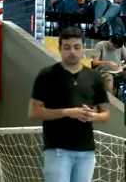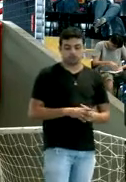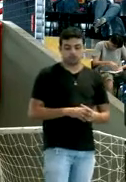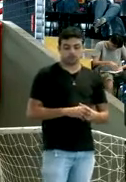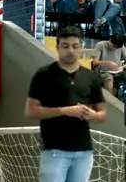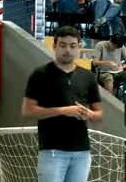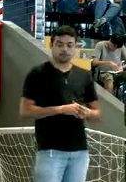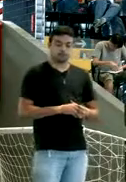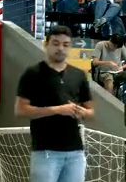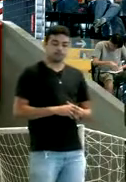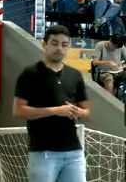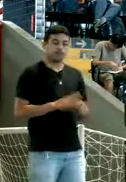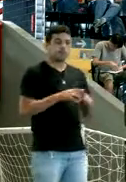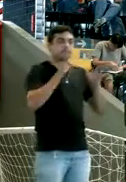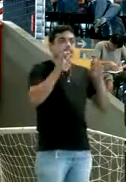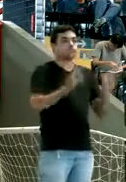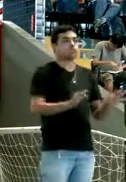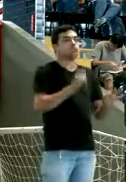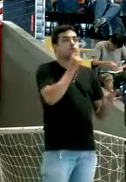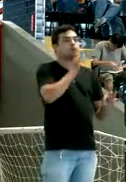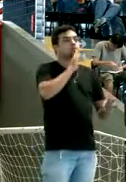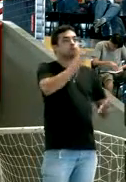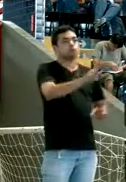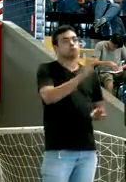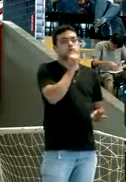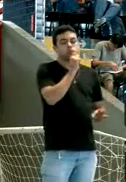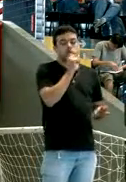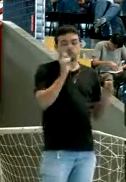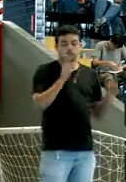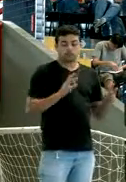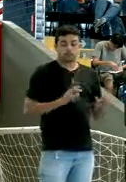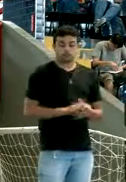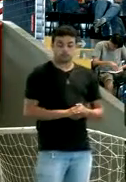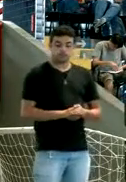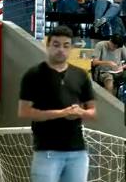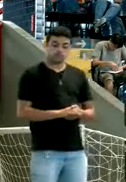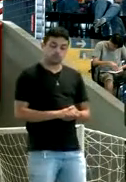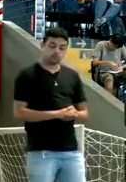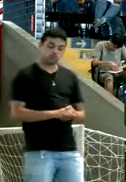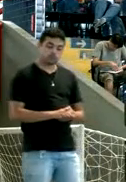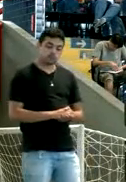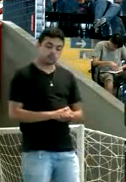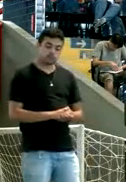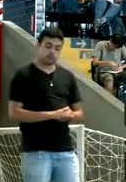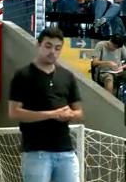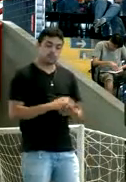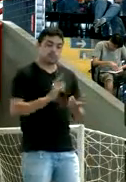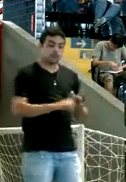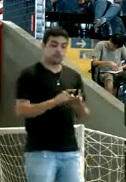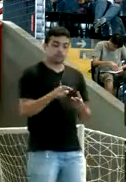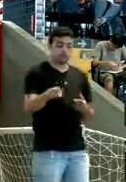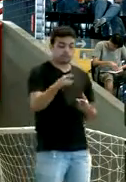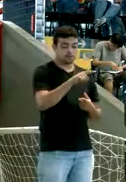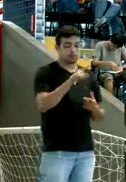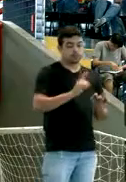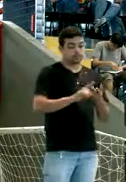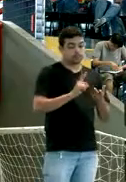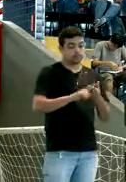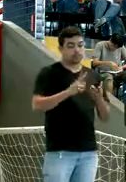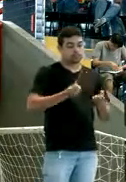A gente não pode afirmar com precisão isso não, tá? Aqui a gente já vê exemplos da